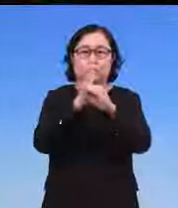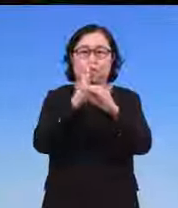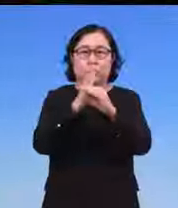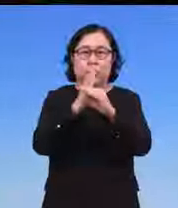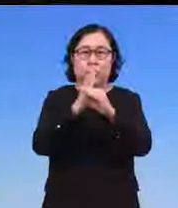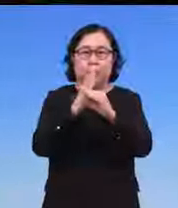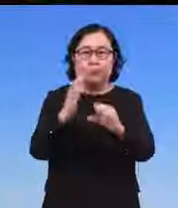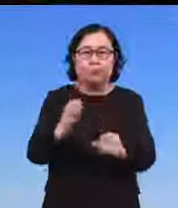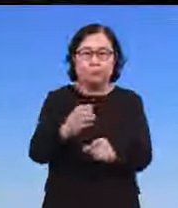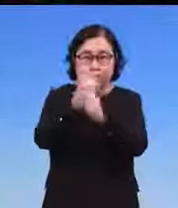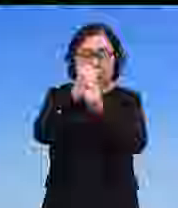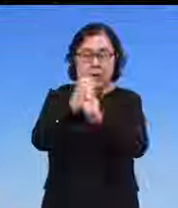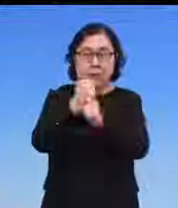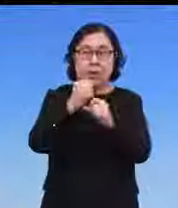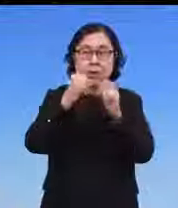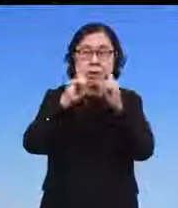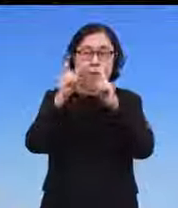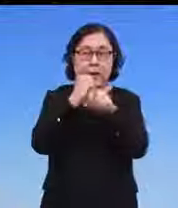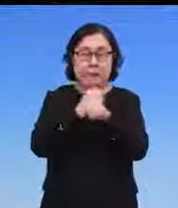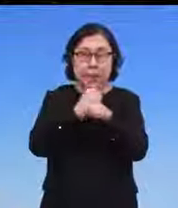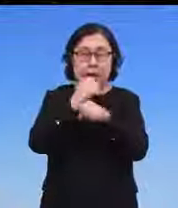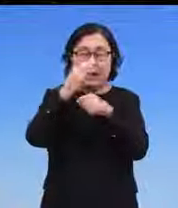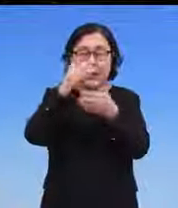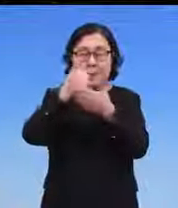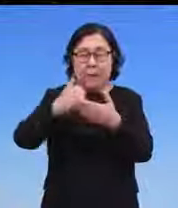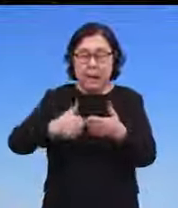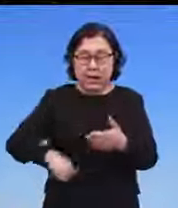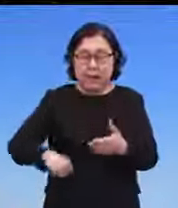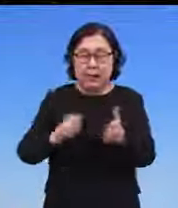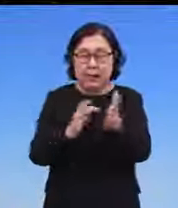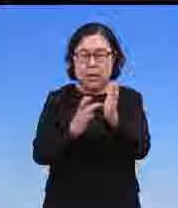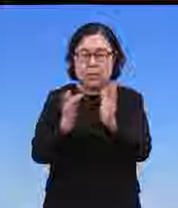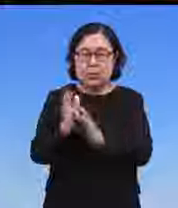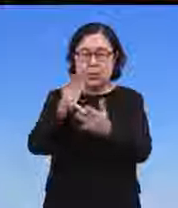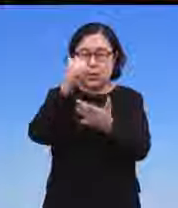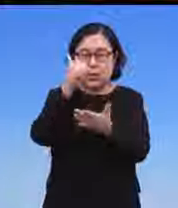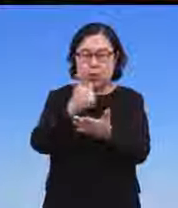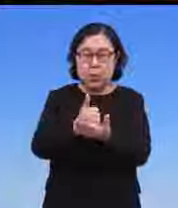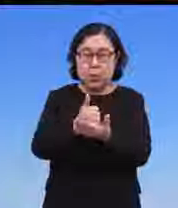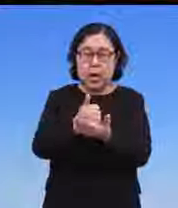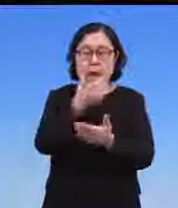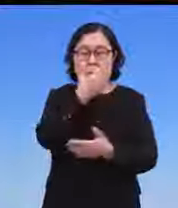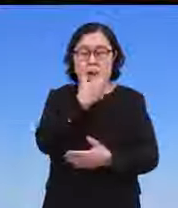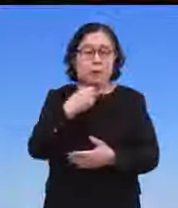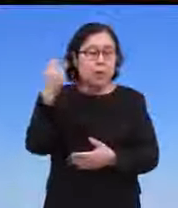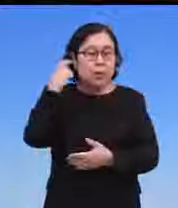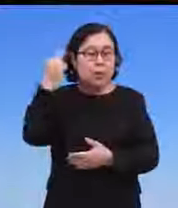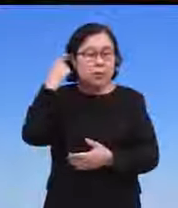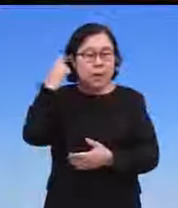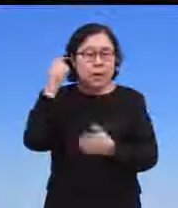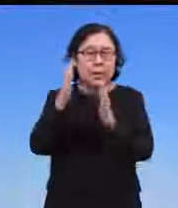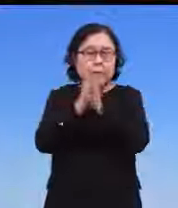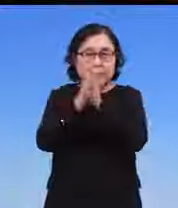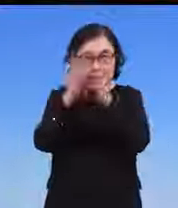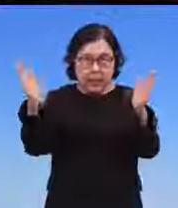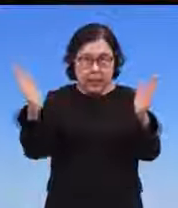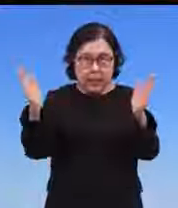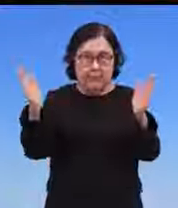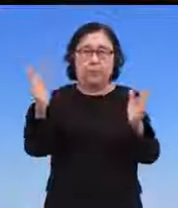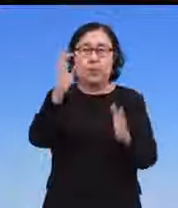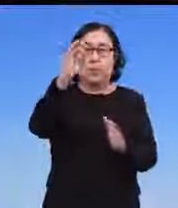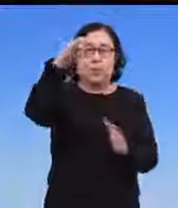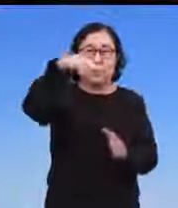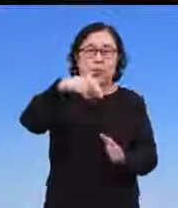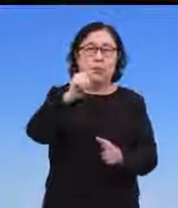아들 예수 그리스도의 복음의 시작이라. 다른 것 다 생략하고 바로 복음을 선포하고요. 유앙겔리온이라는 이